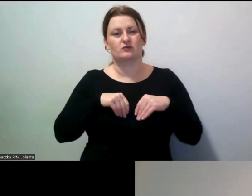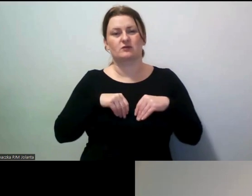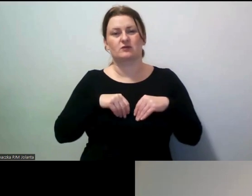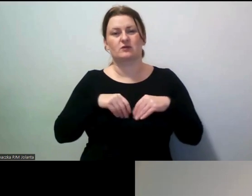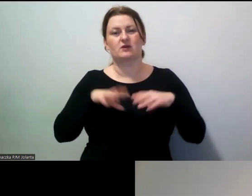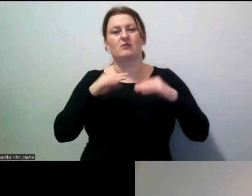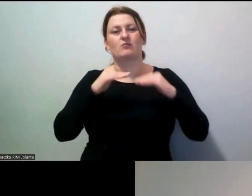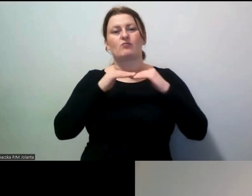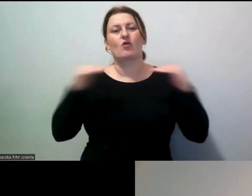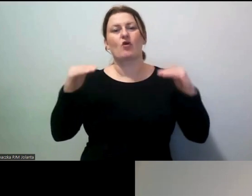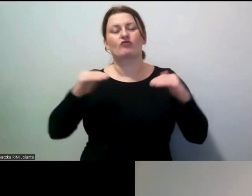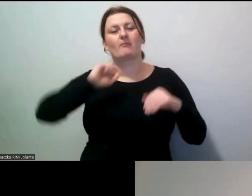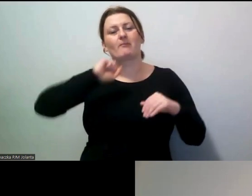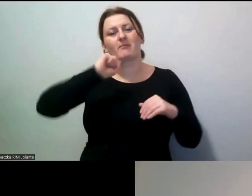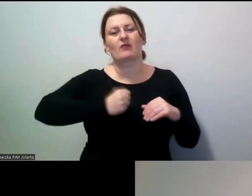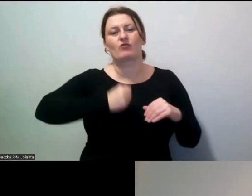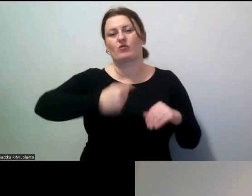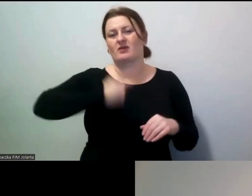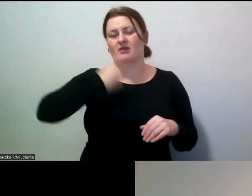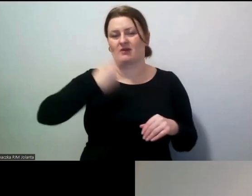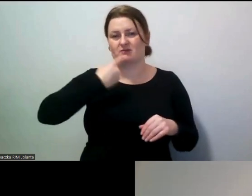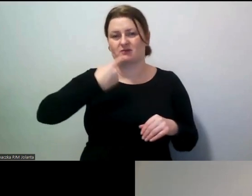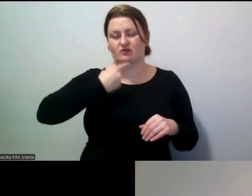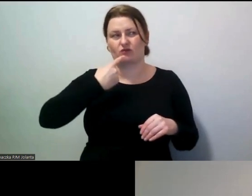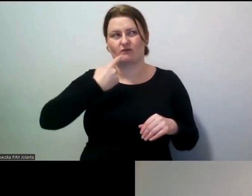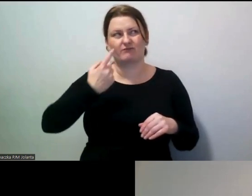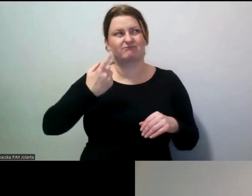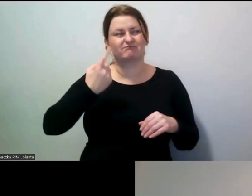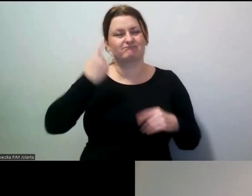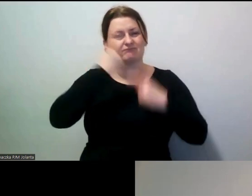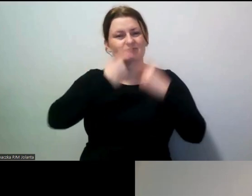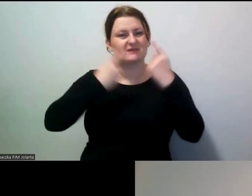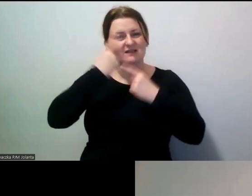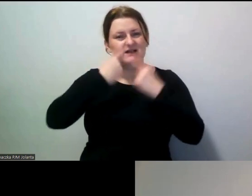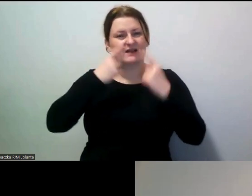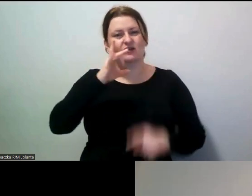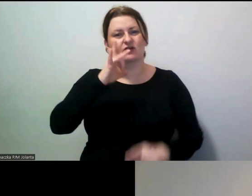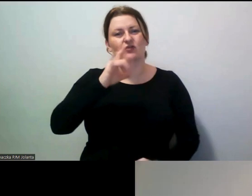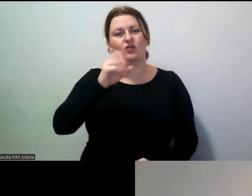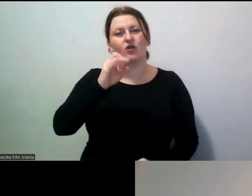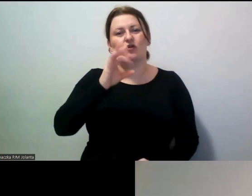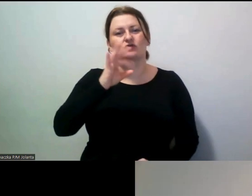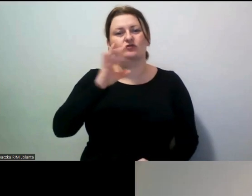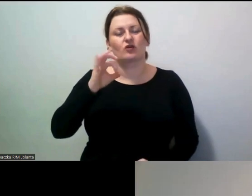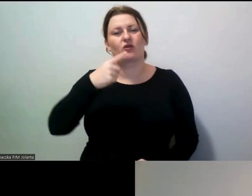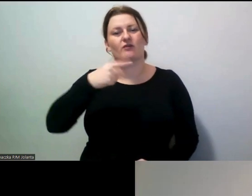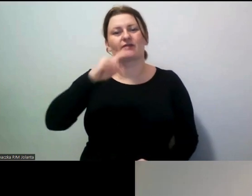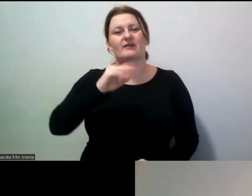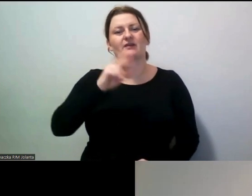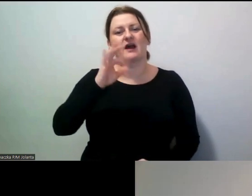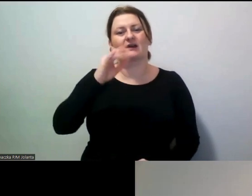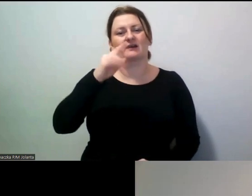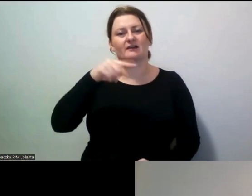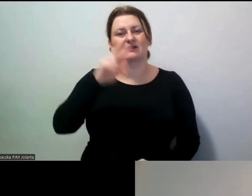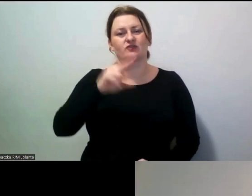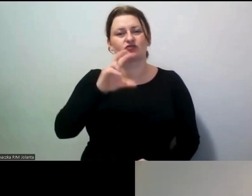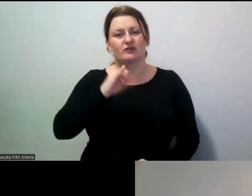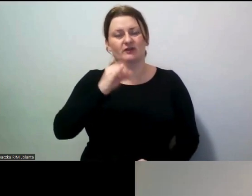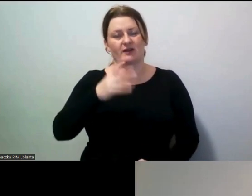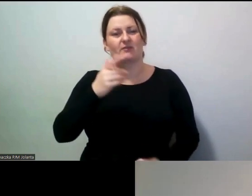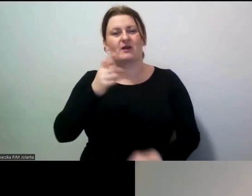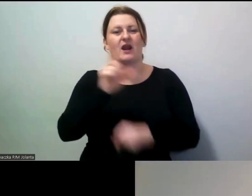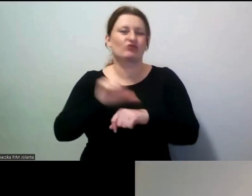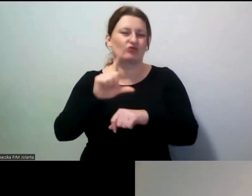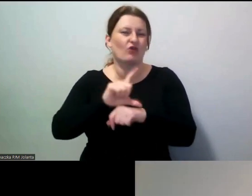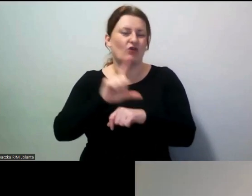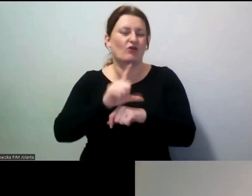poziomu biegłości językowej w takim myśleniu glottodydaktycznym, czyli takim lektoratowym, jak się uczy języka polskiego jako